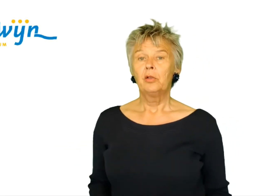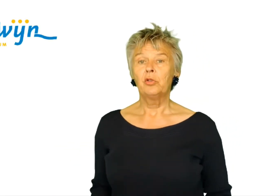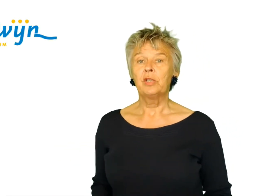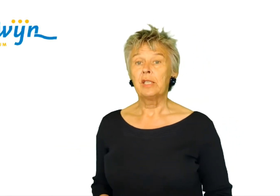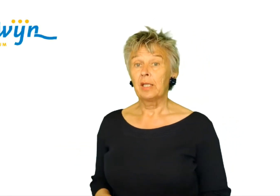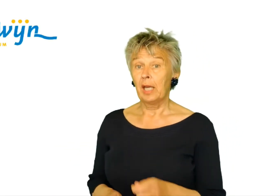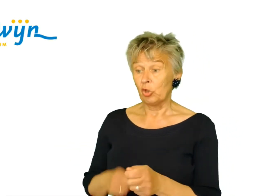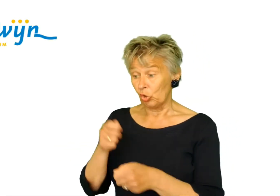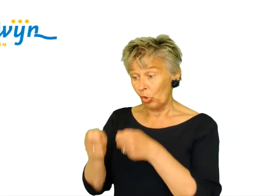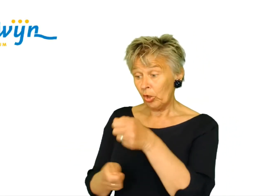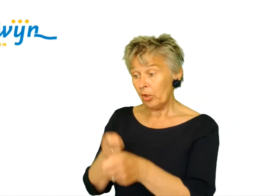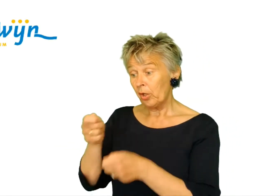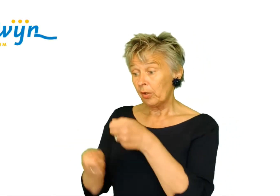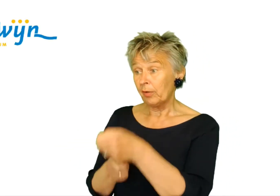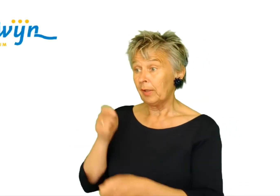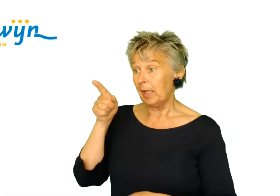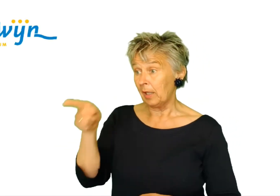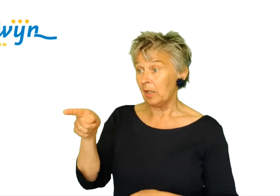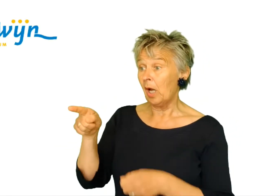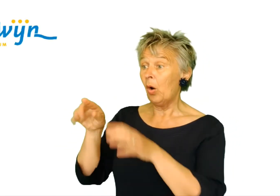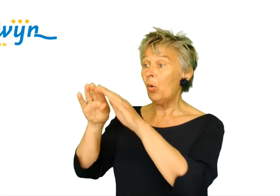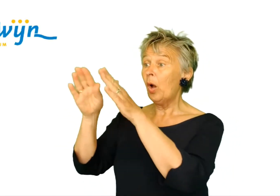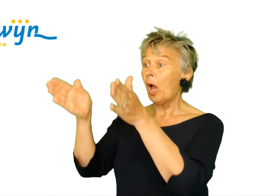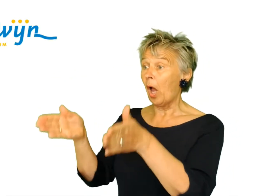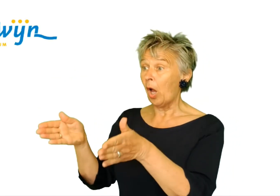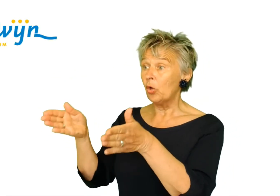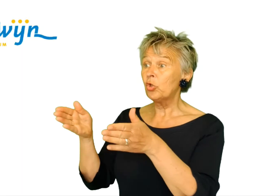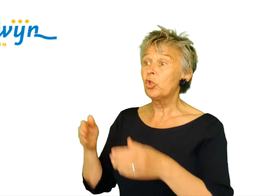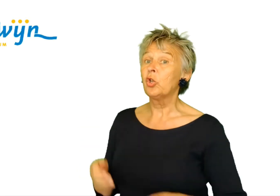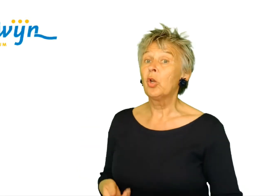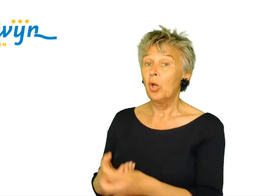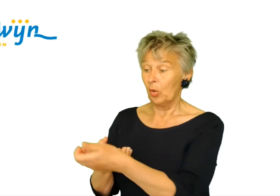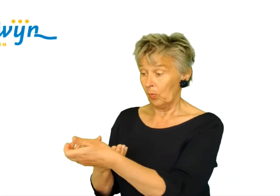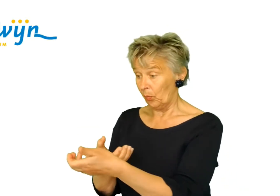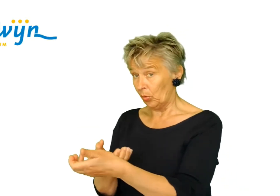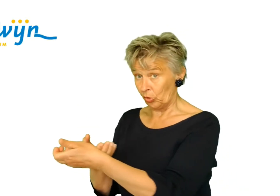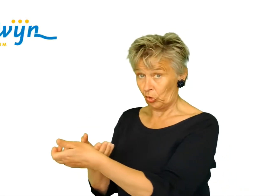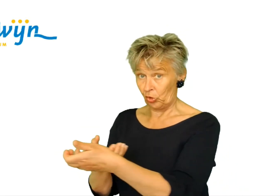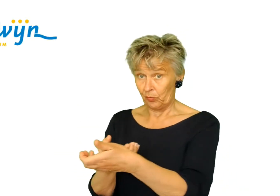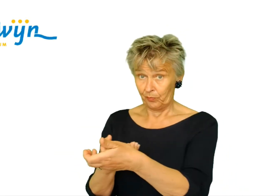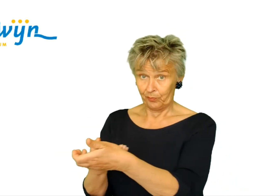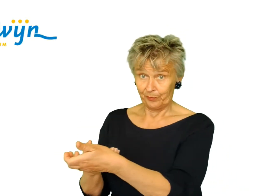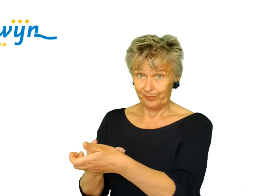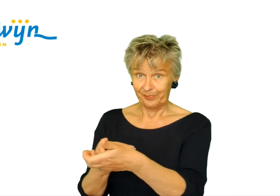Dus het is en zorg dat ik jouw huisje blus.